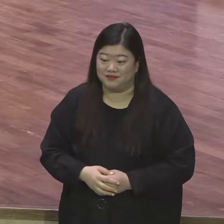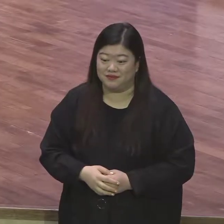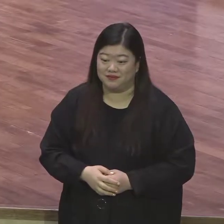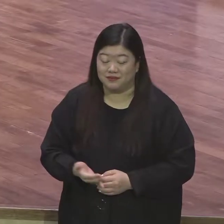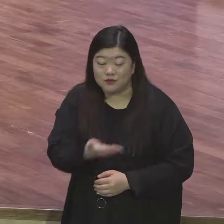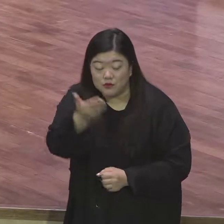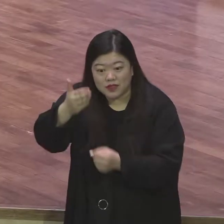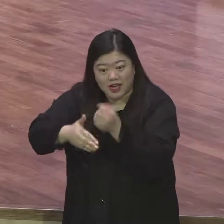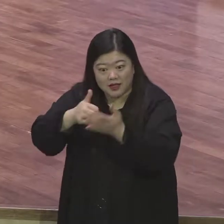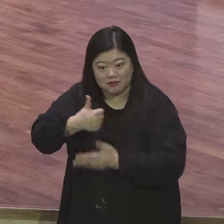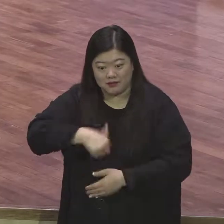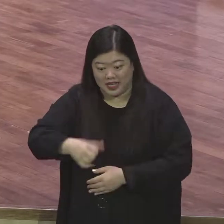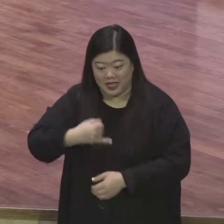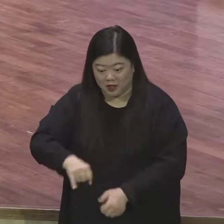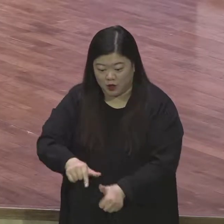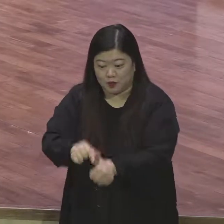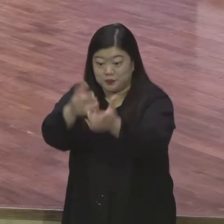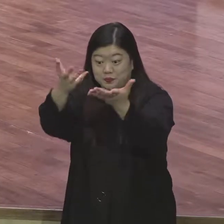자녀.